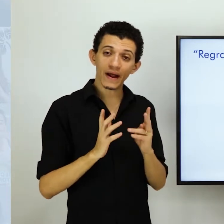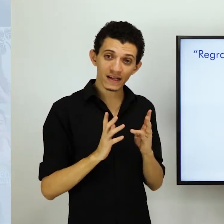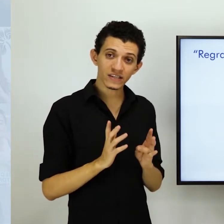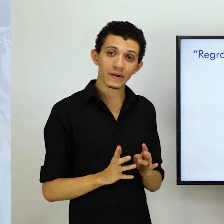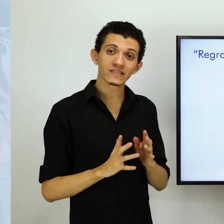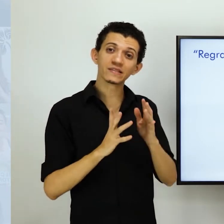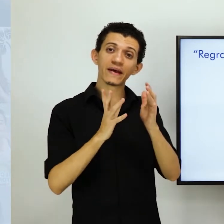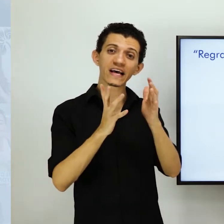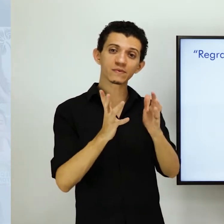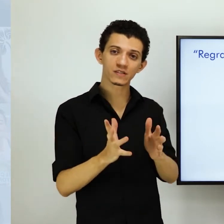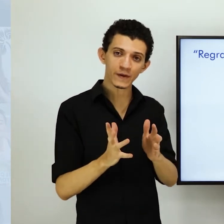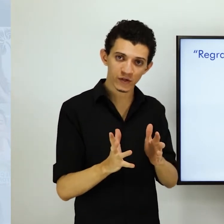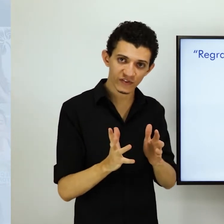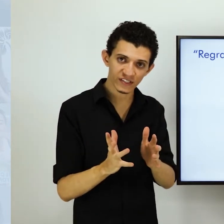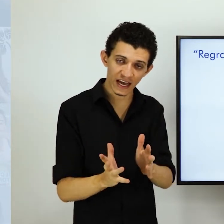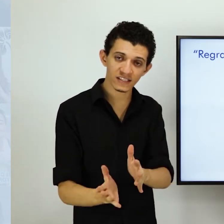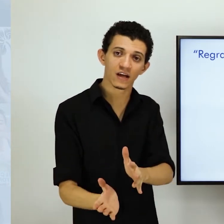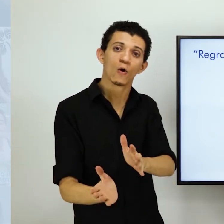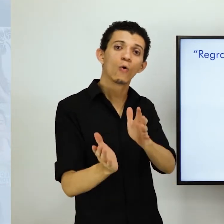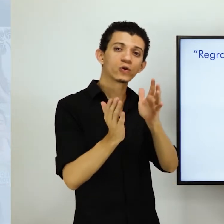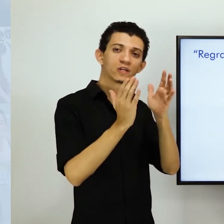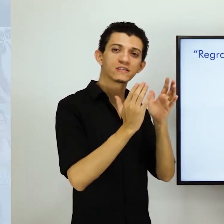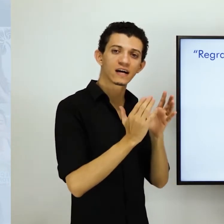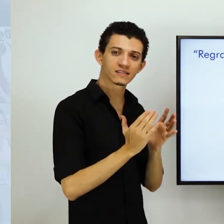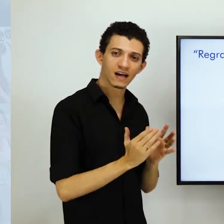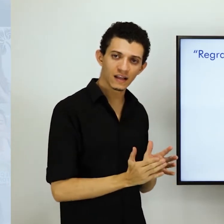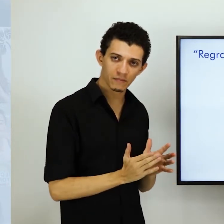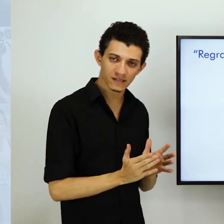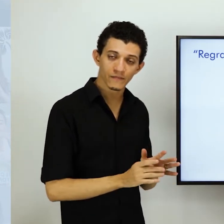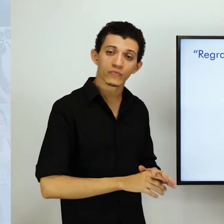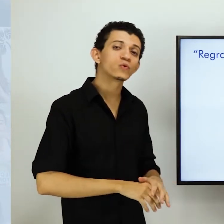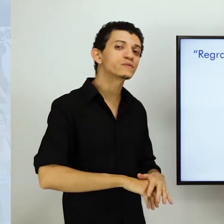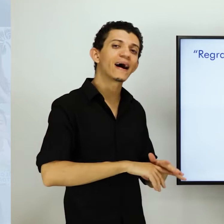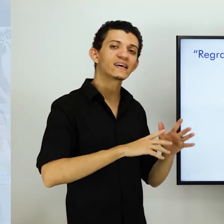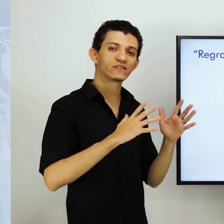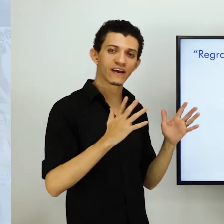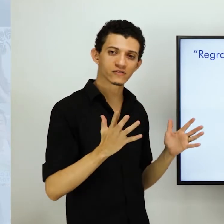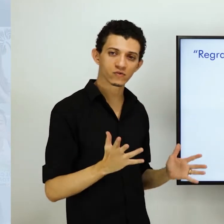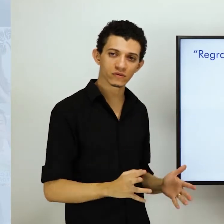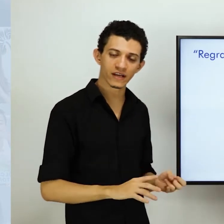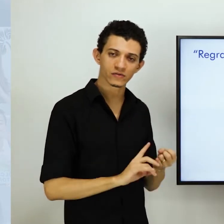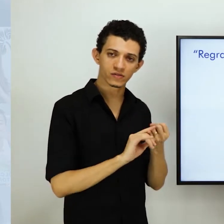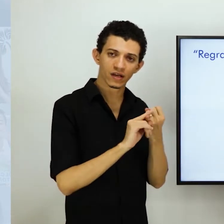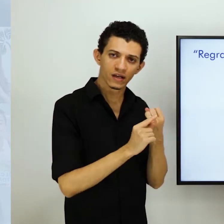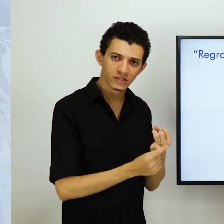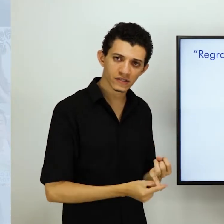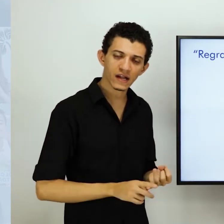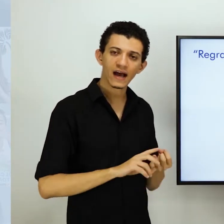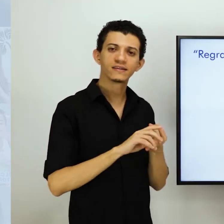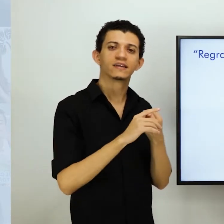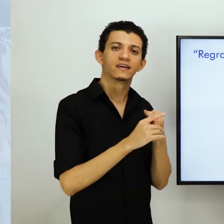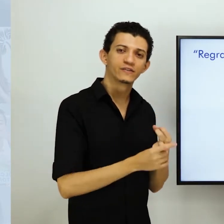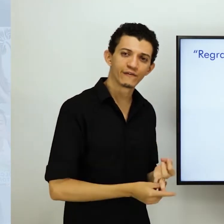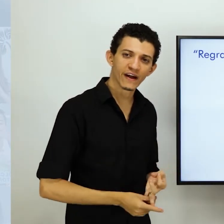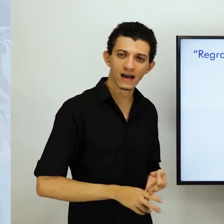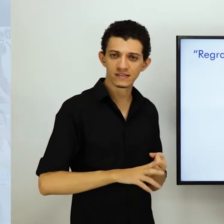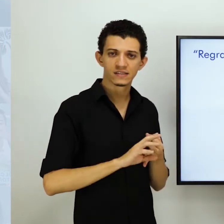praticamente as mesmas expressões faciais utilizadas na Libras nos mais diversos contextos de sinais, de frases,